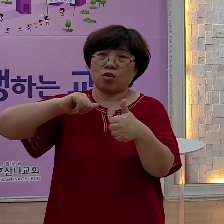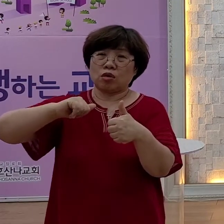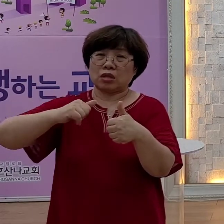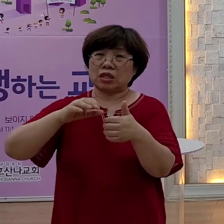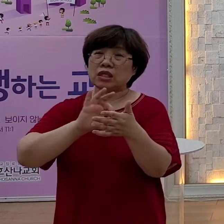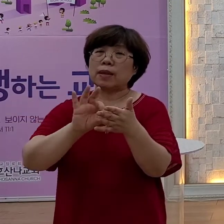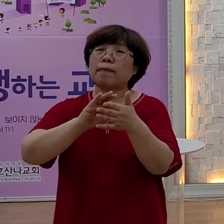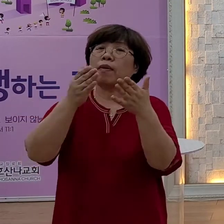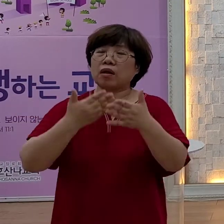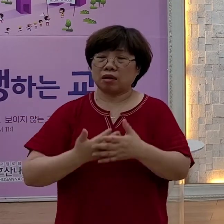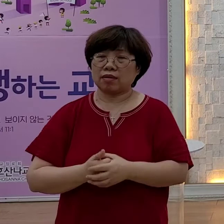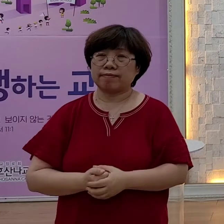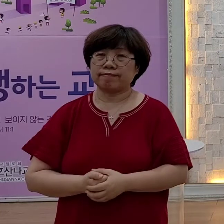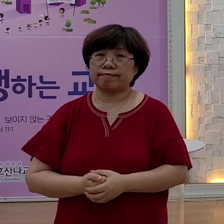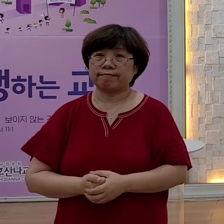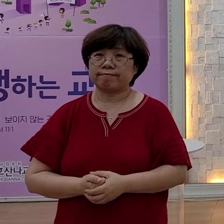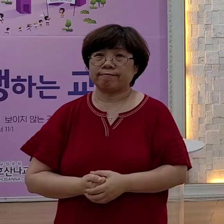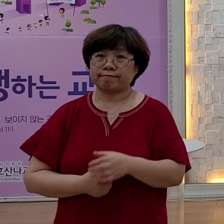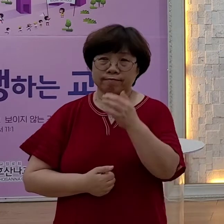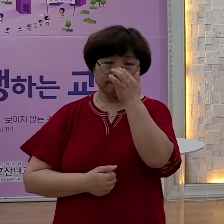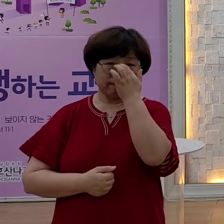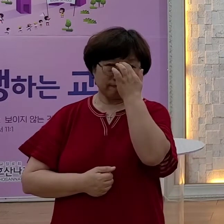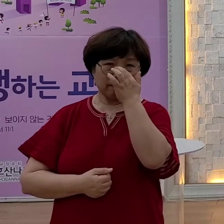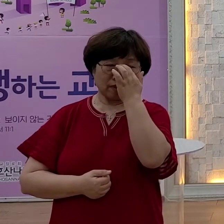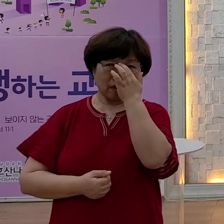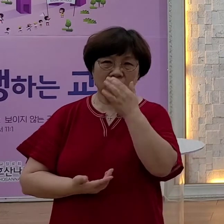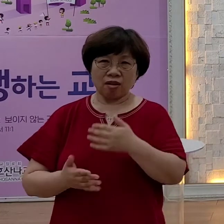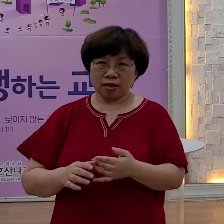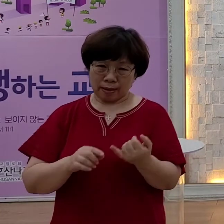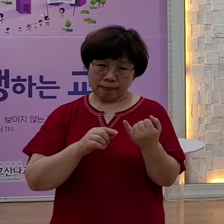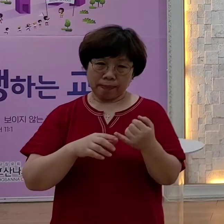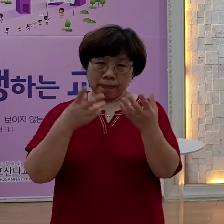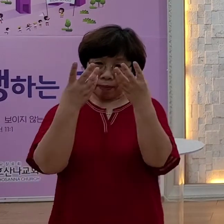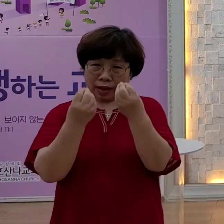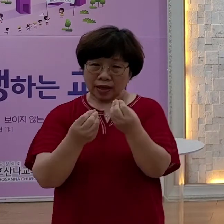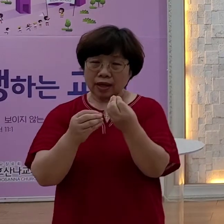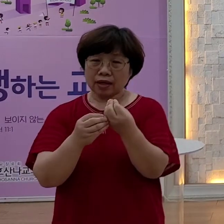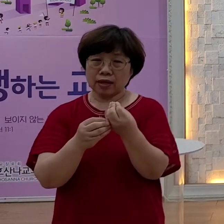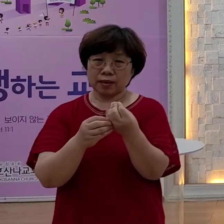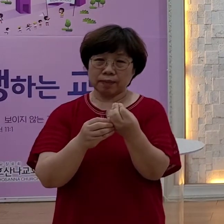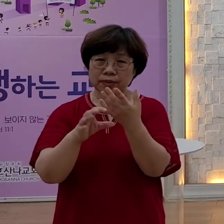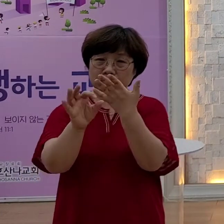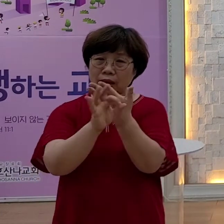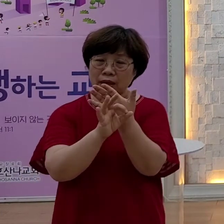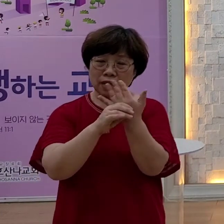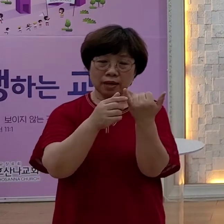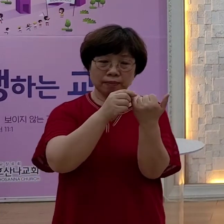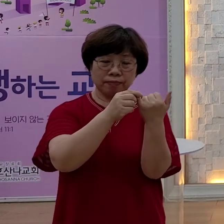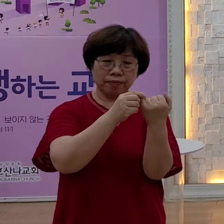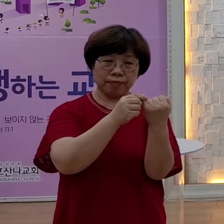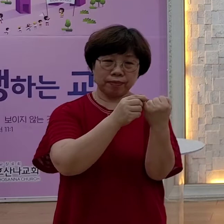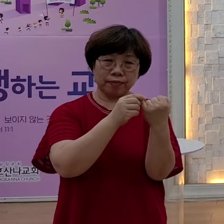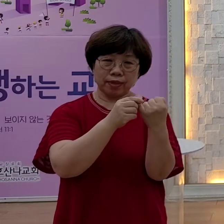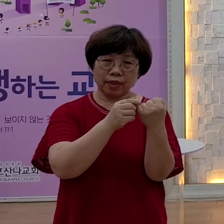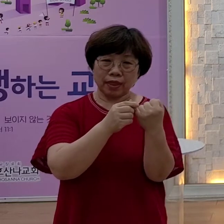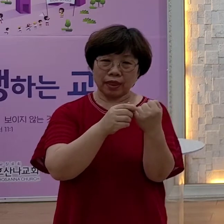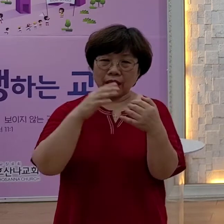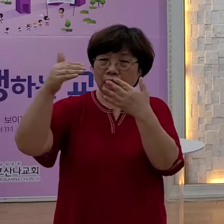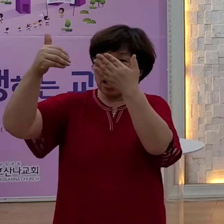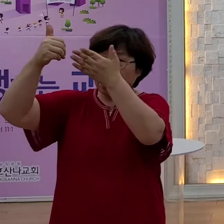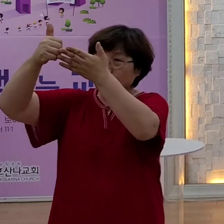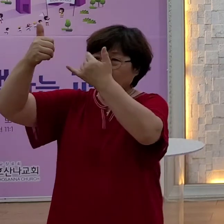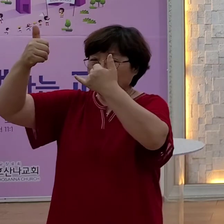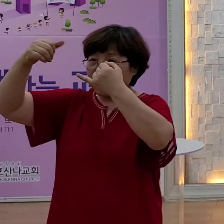보았습니다. 한나가 방금 제가 여러 가지 갈등들을 말씀드렸는데, 하나님과의 소원을 지키지 않고 그냥 자기